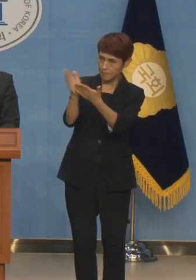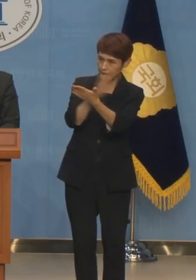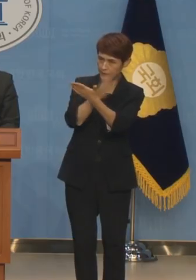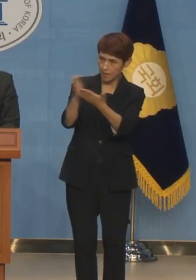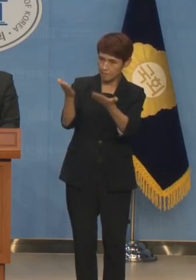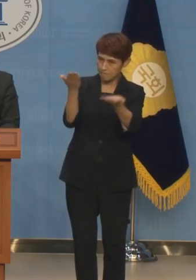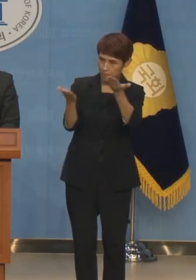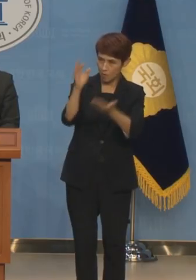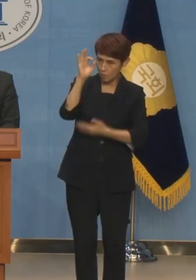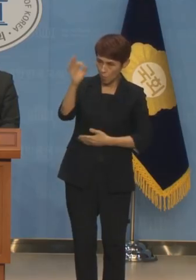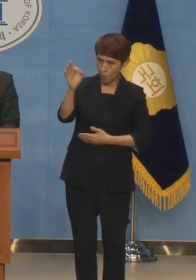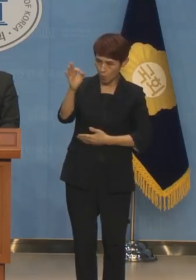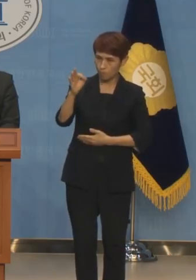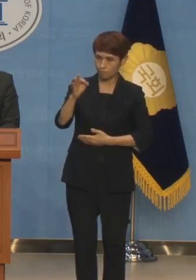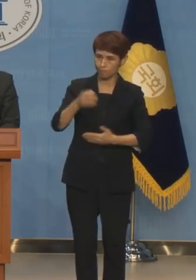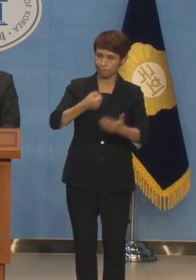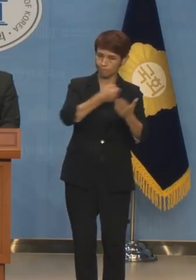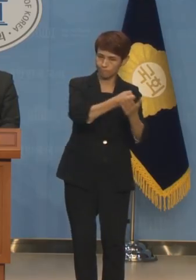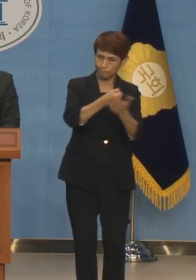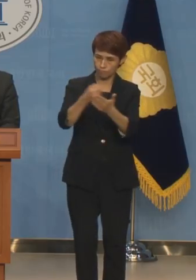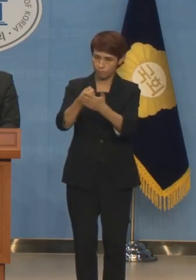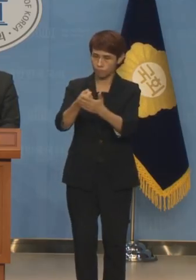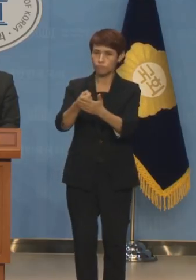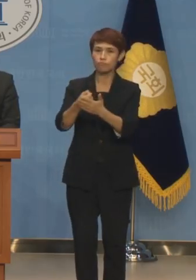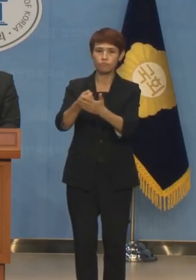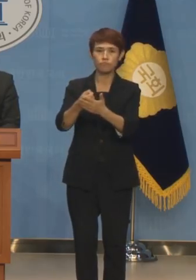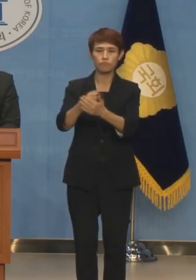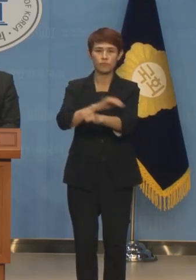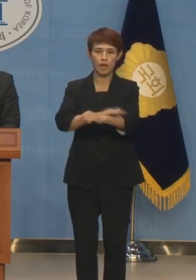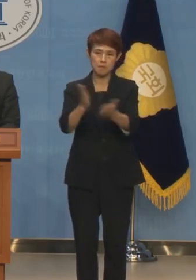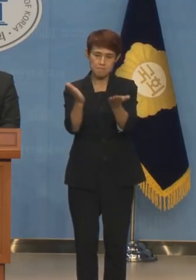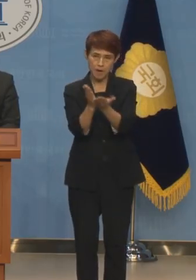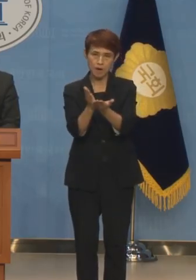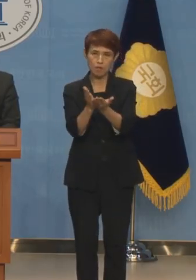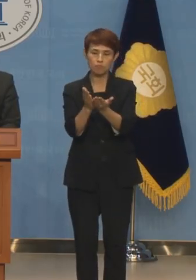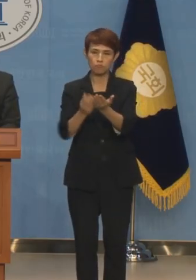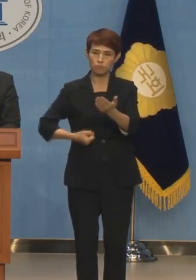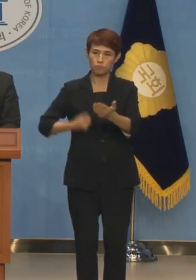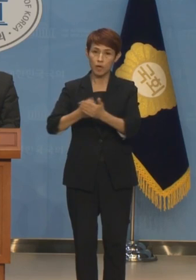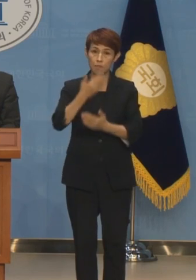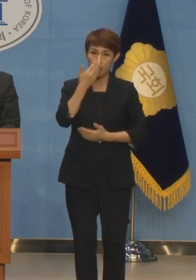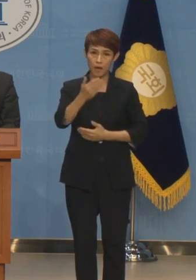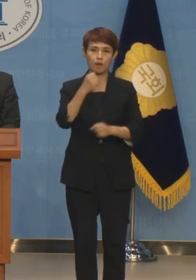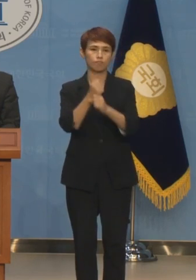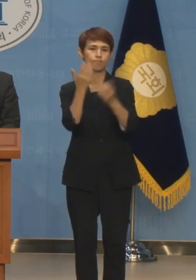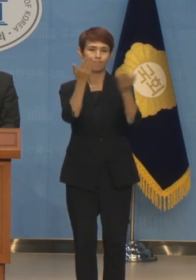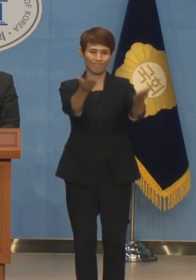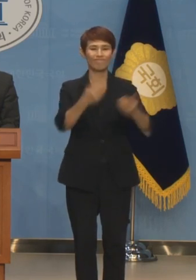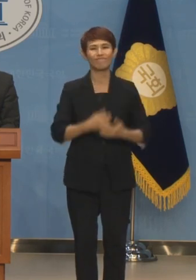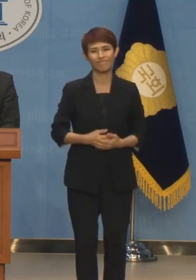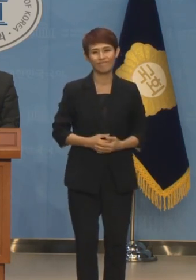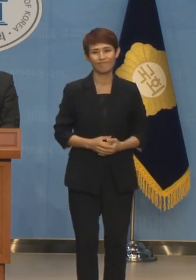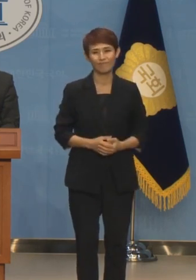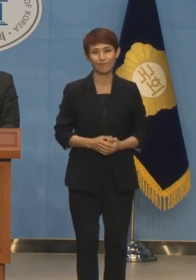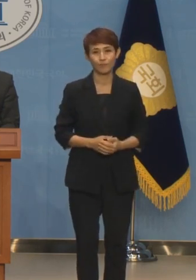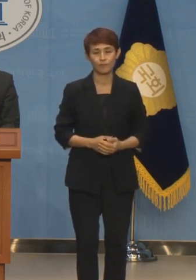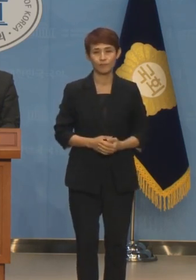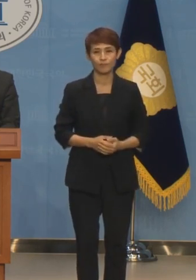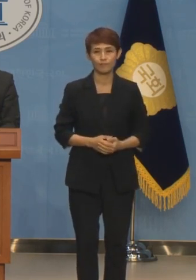따라 의결권 행사 등의 합리적인 의사 판단을 할 수 있도록 했습니다.